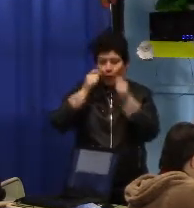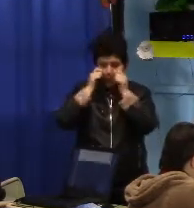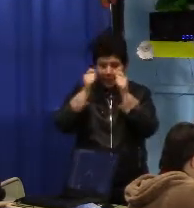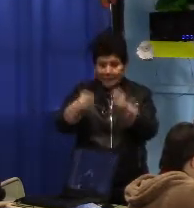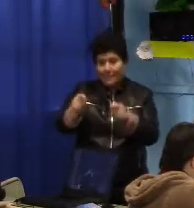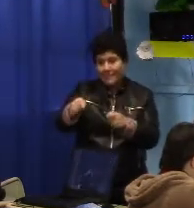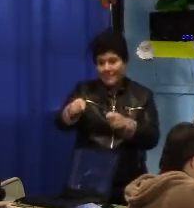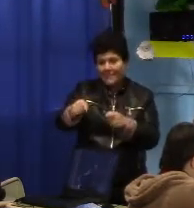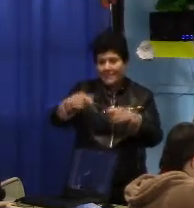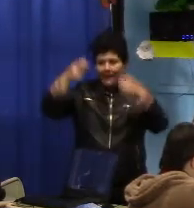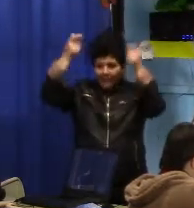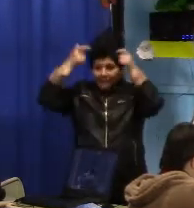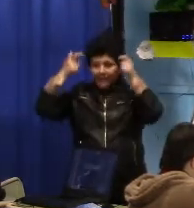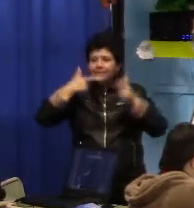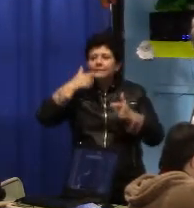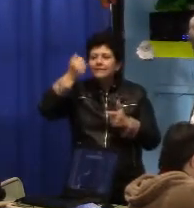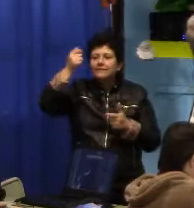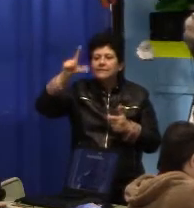años después,